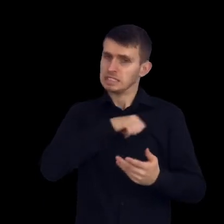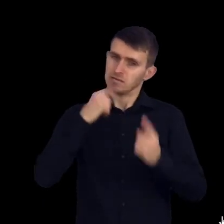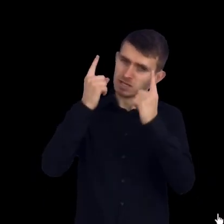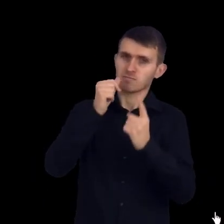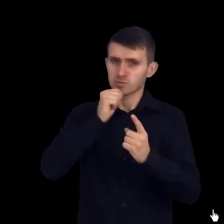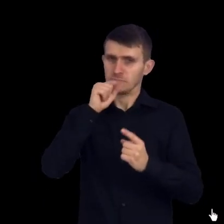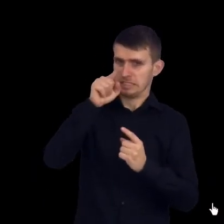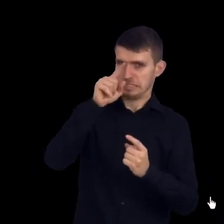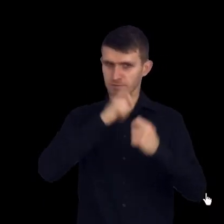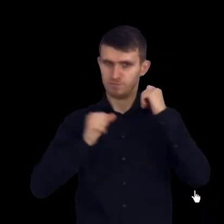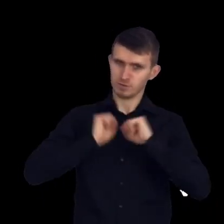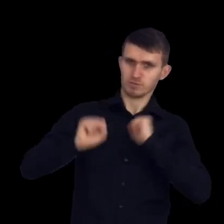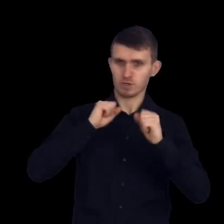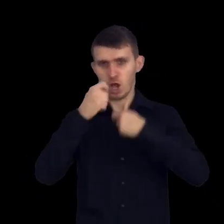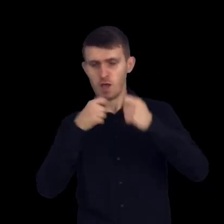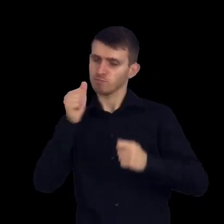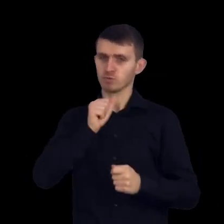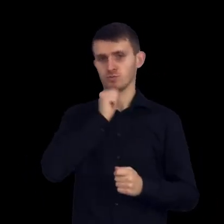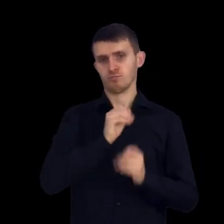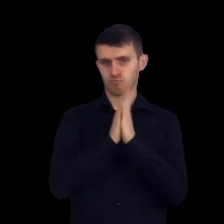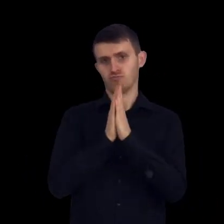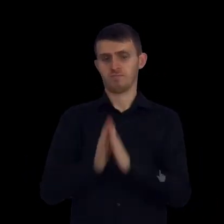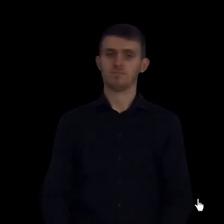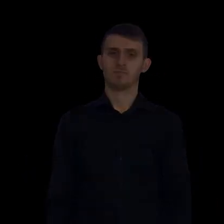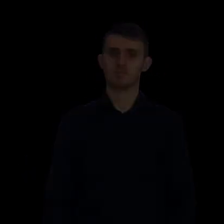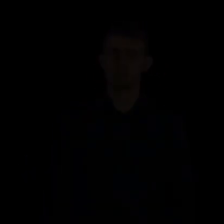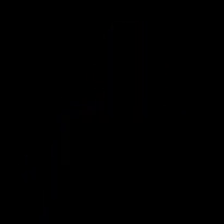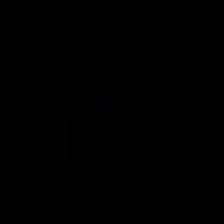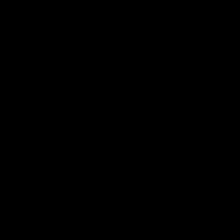zachęcam żebyście sami poćwiczyli takie przykłady